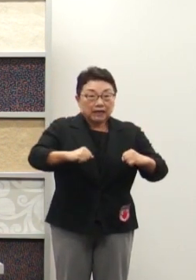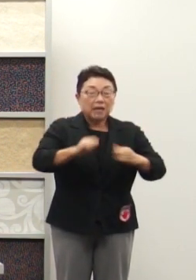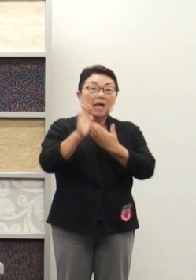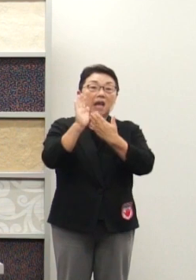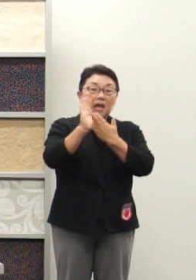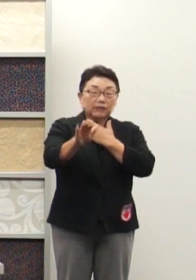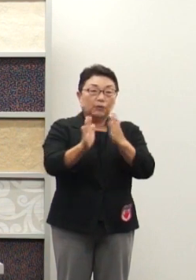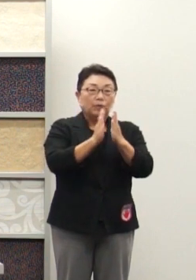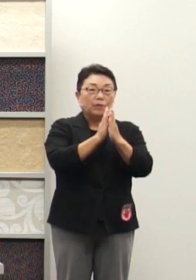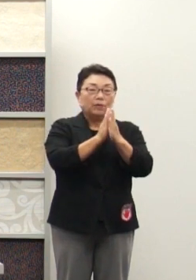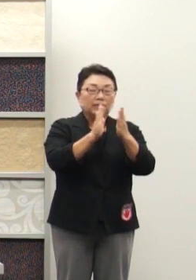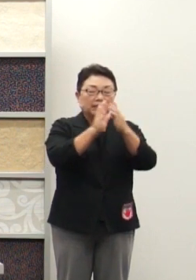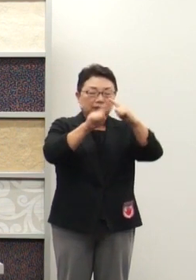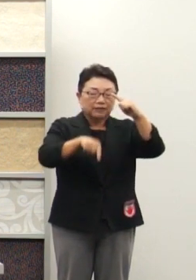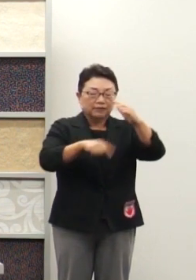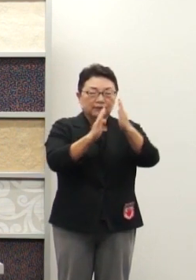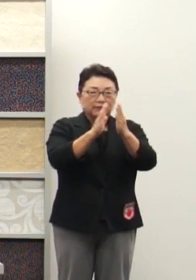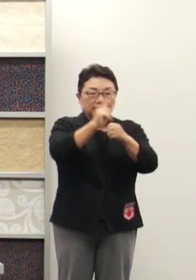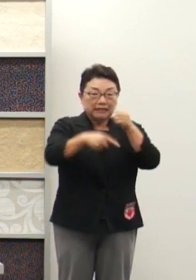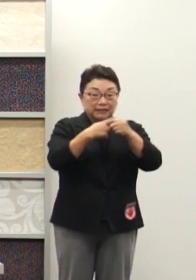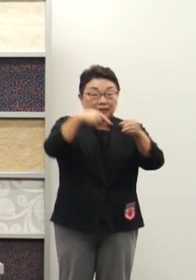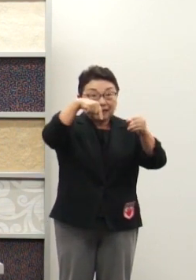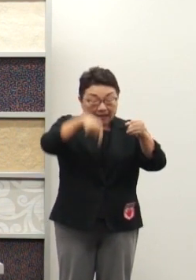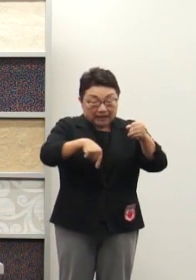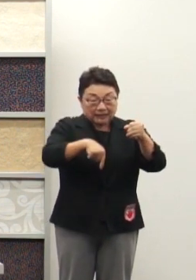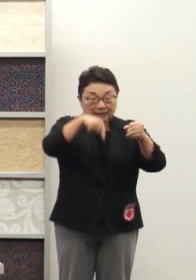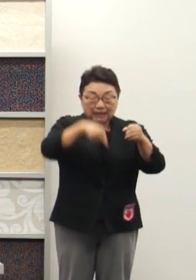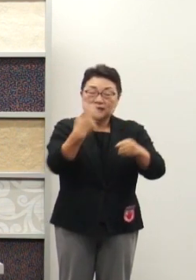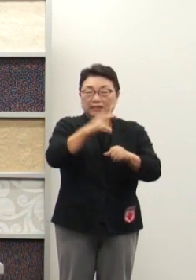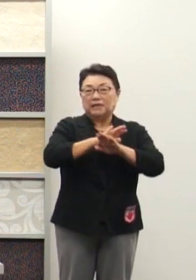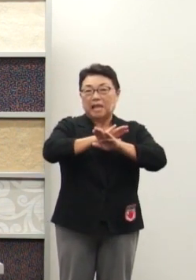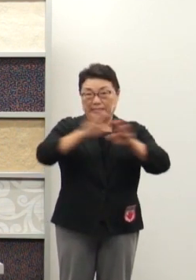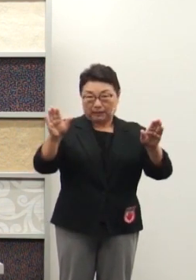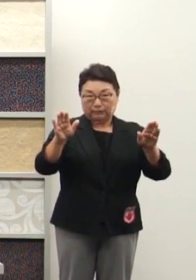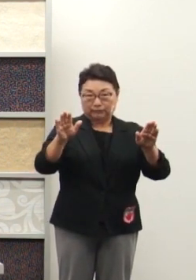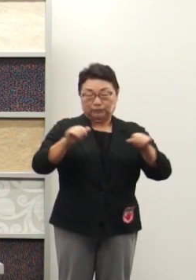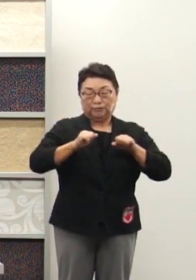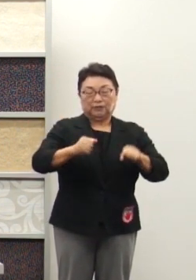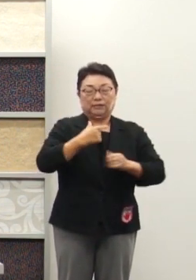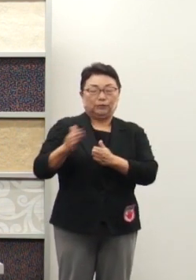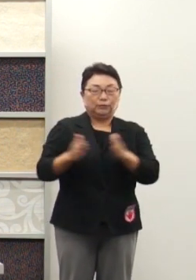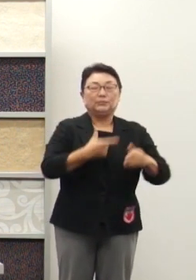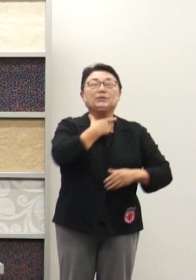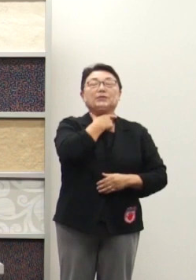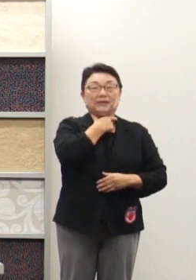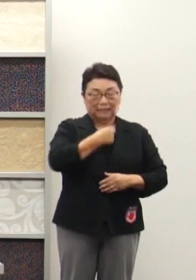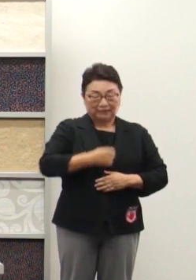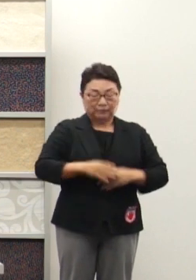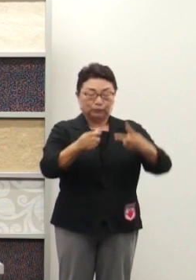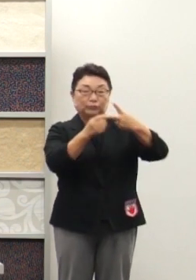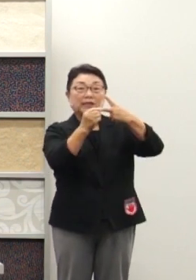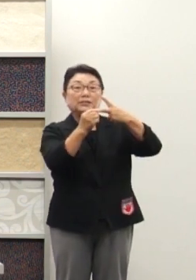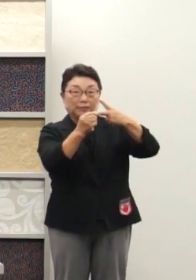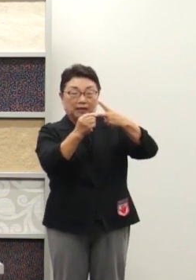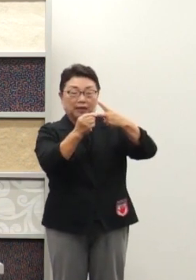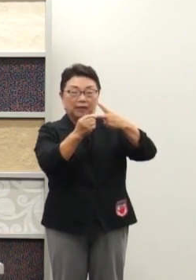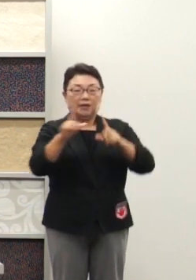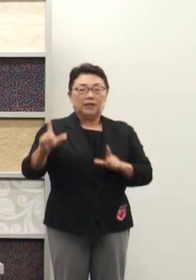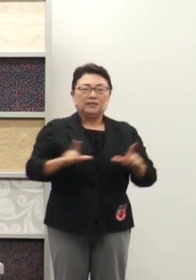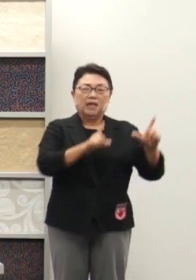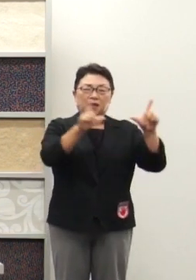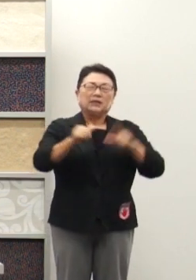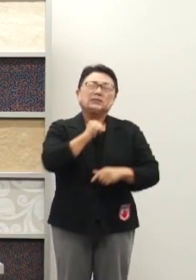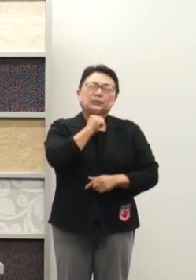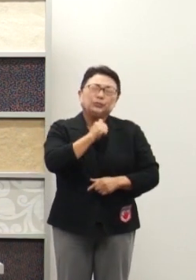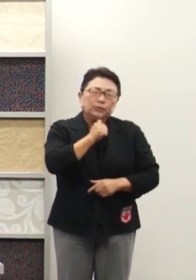年内の検査開始を目指し早急に準備を進めてまいります。2点目ですが、生活が苦